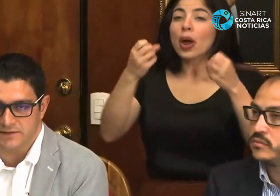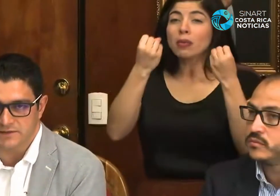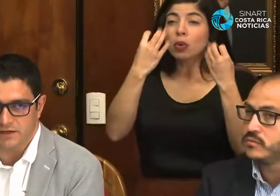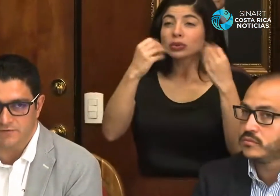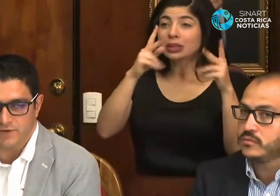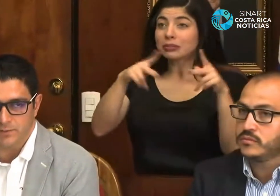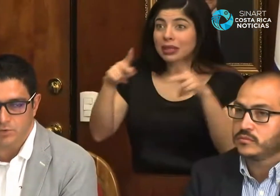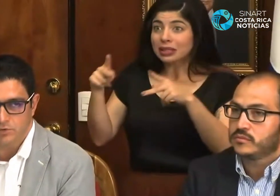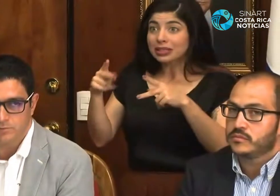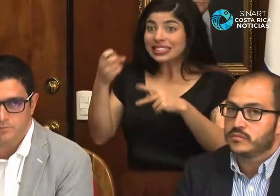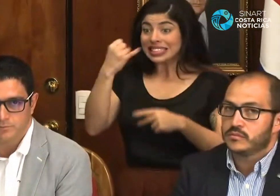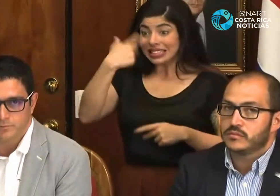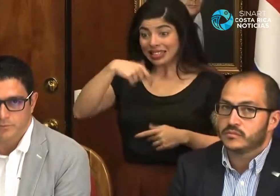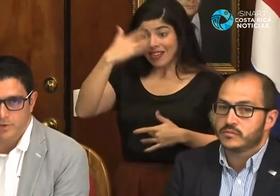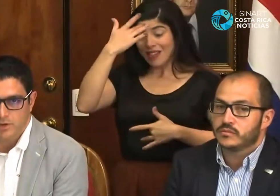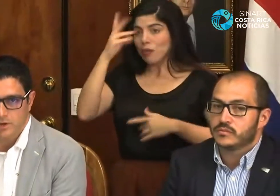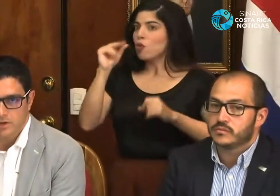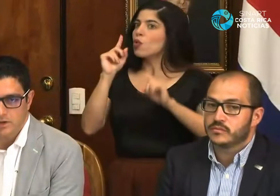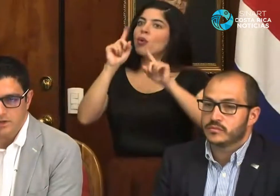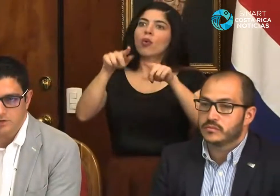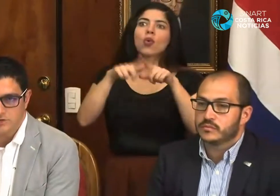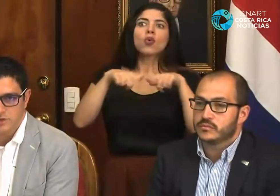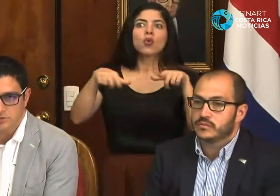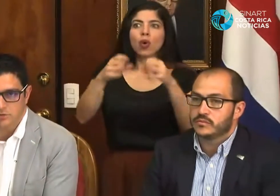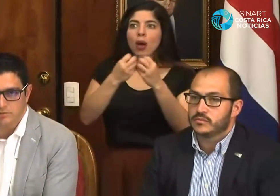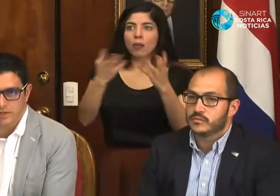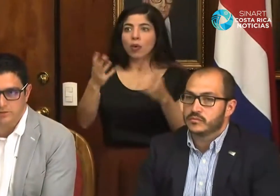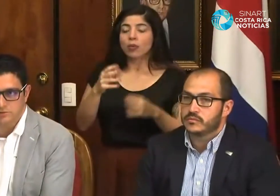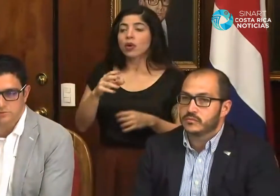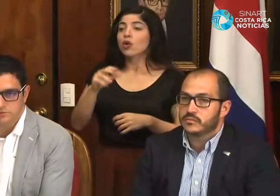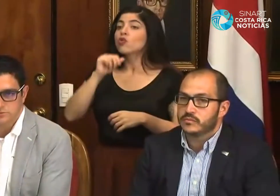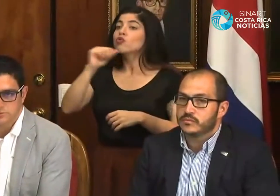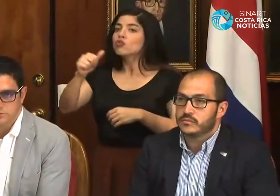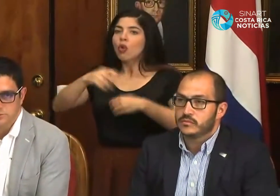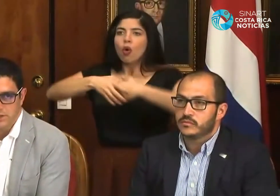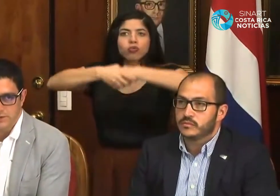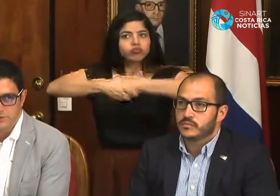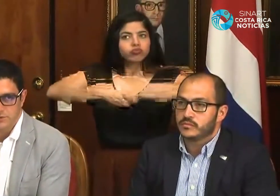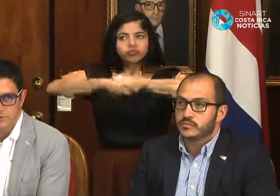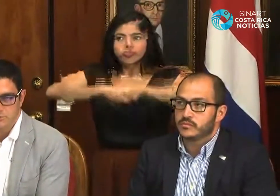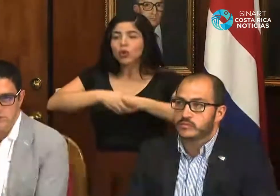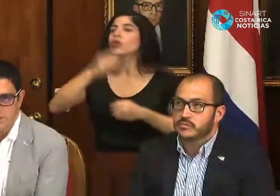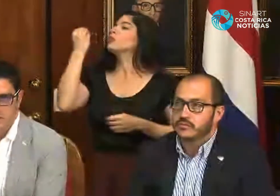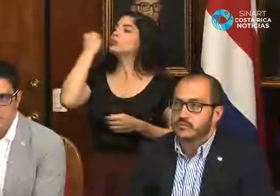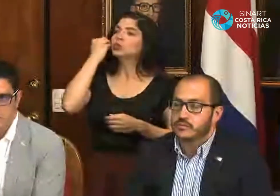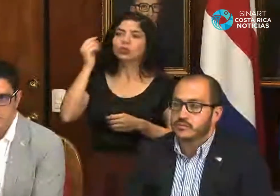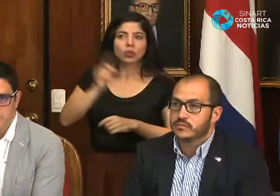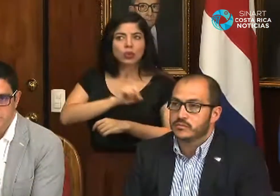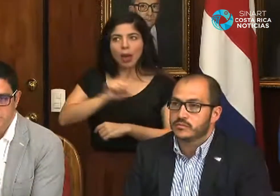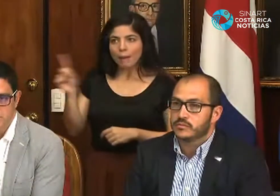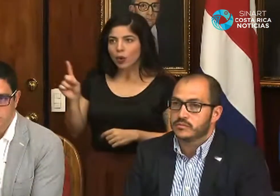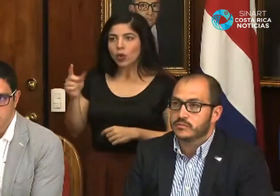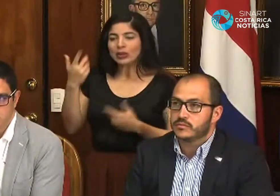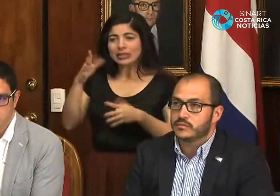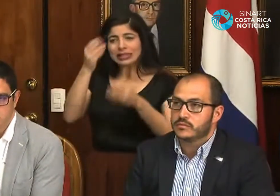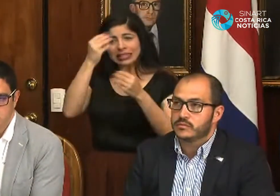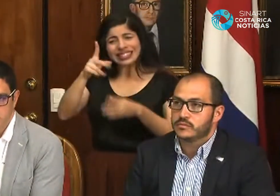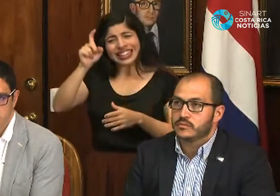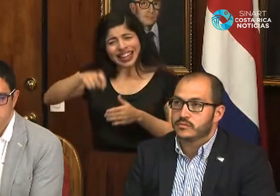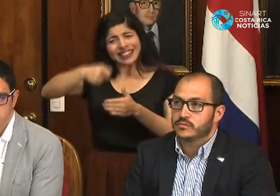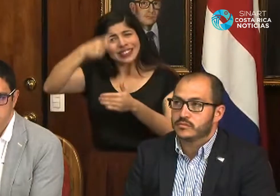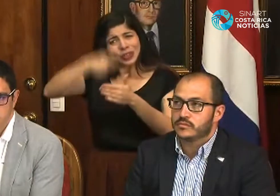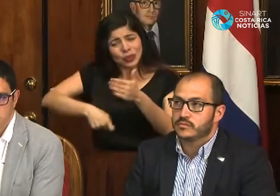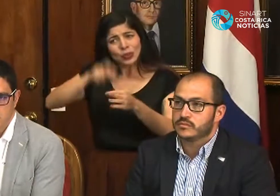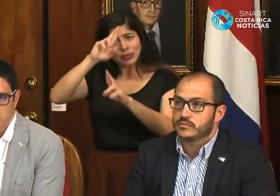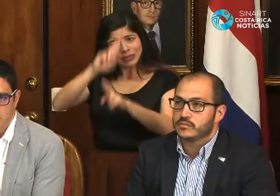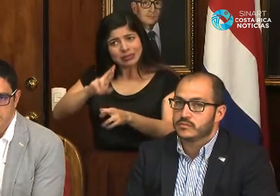si ya se está enfermo, el no saludo de mano, de beso, ya lo hemos indicado, ahora tenemos que ser muy rigurosos con